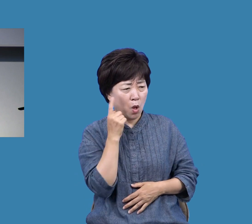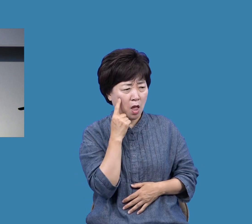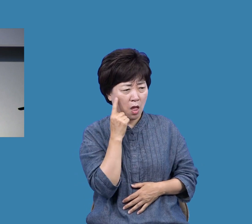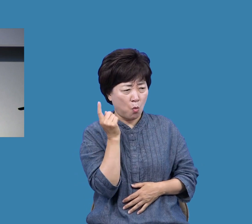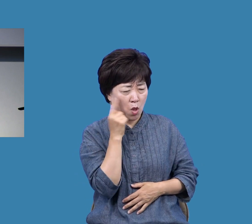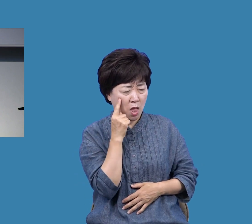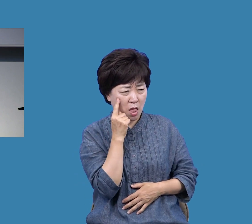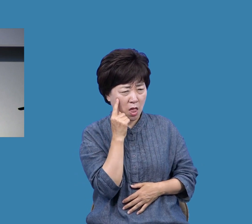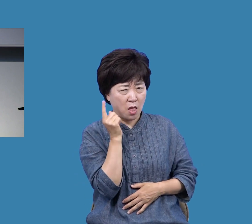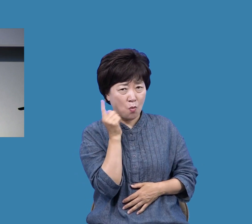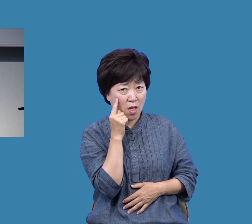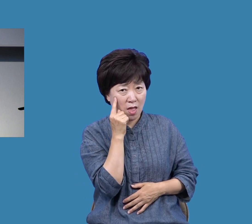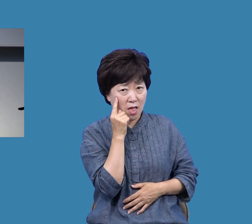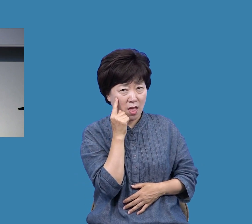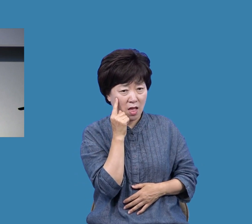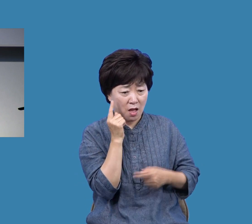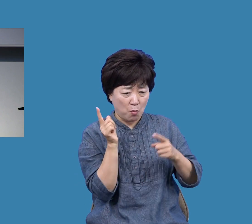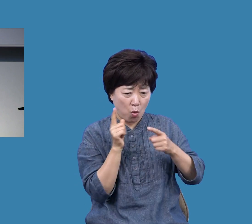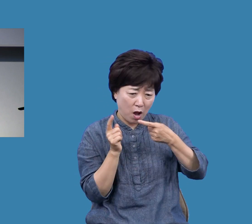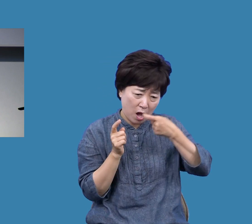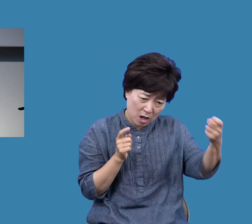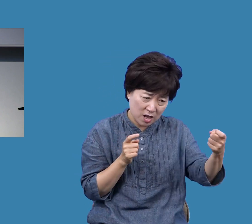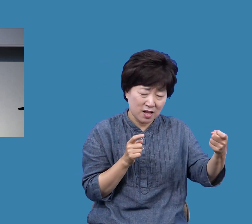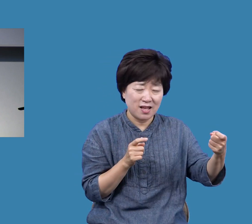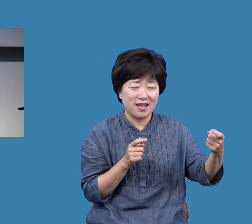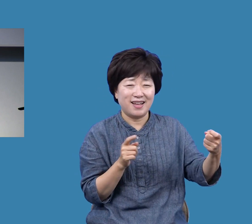그러지 않으세요? 세상에서